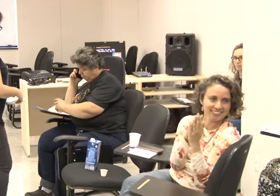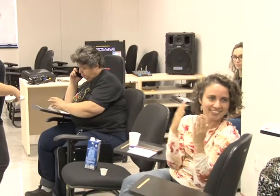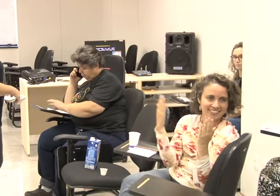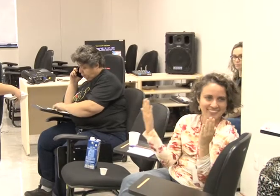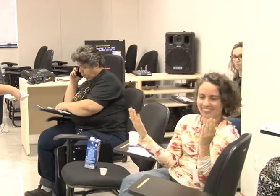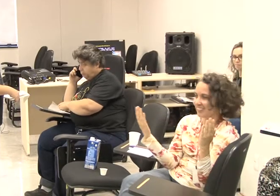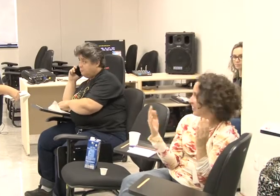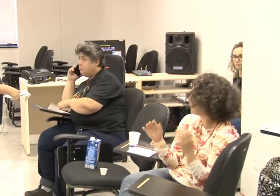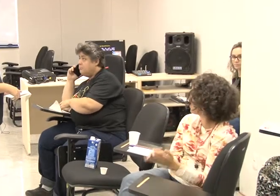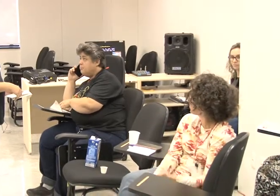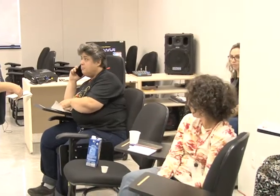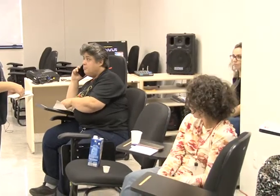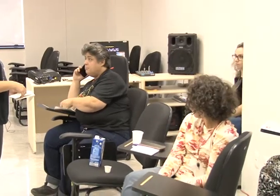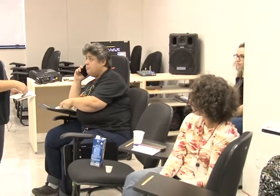Não mostra, não mostra.